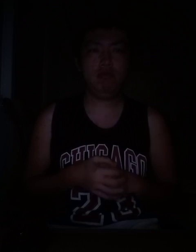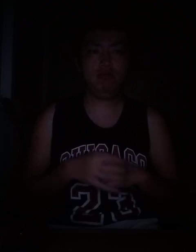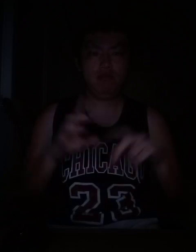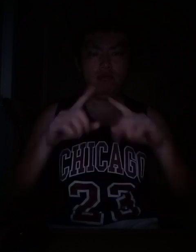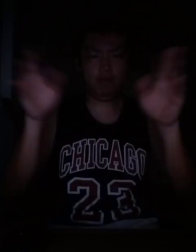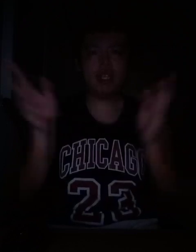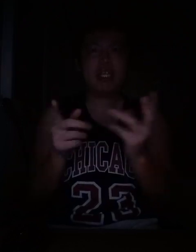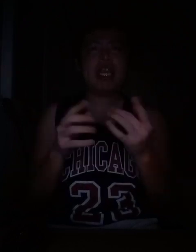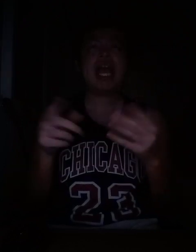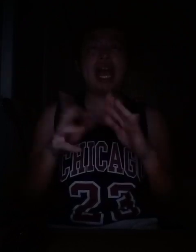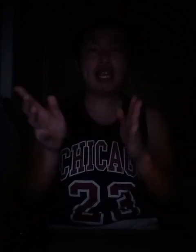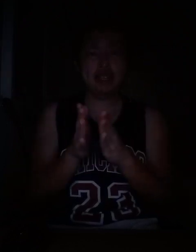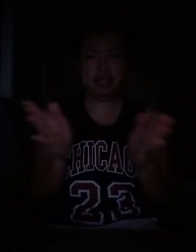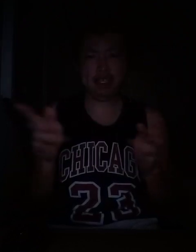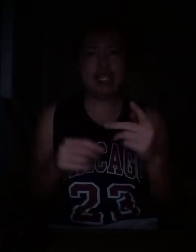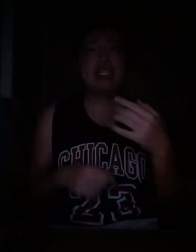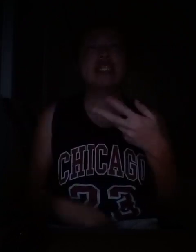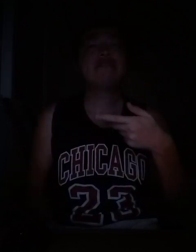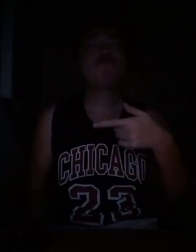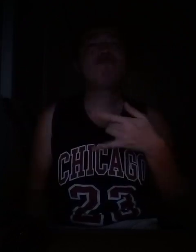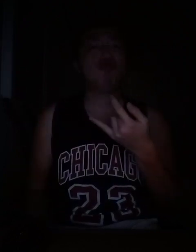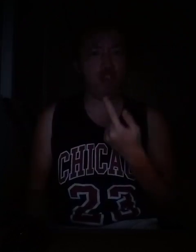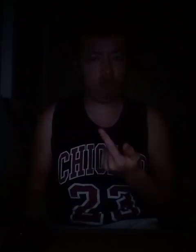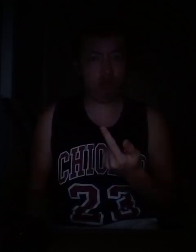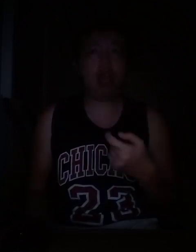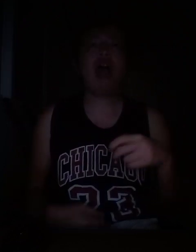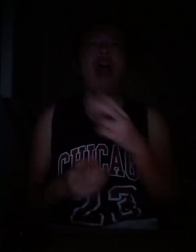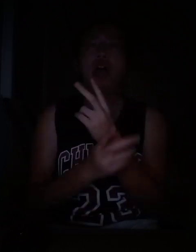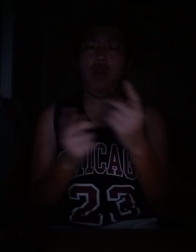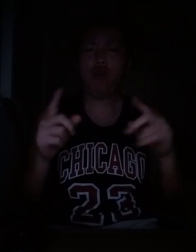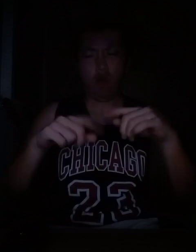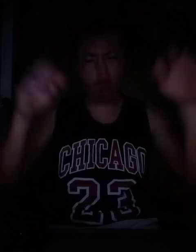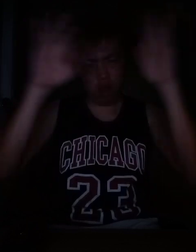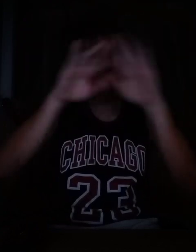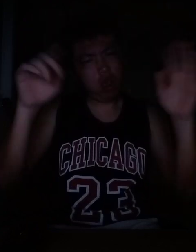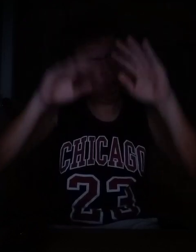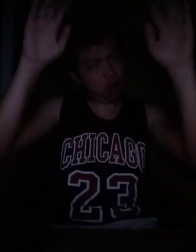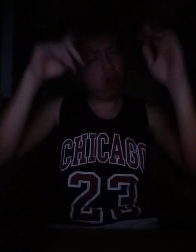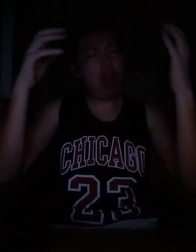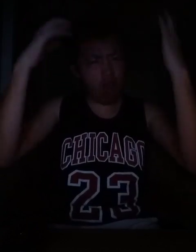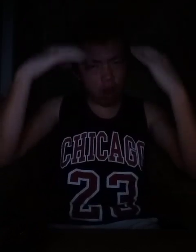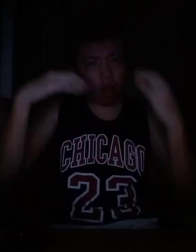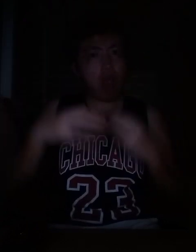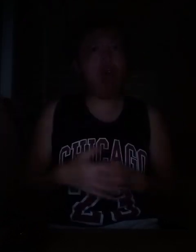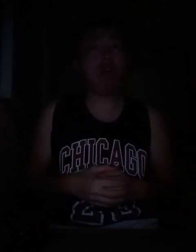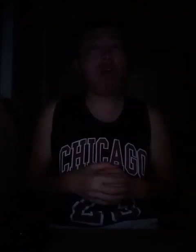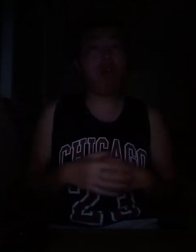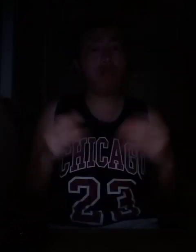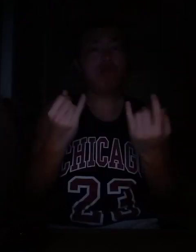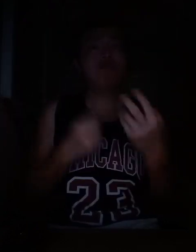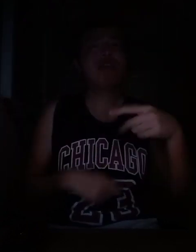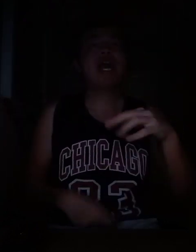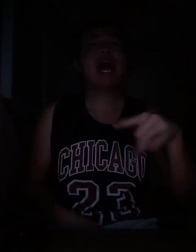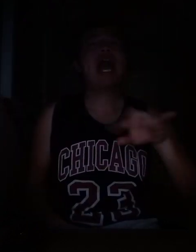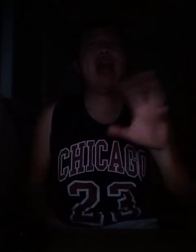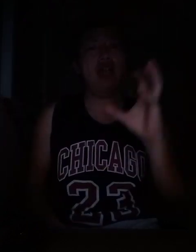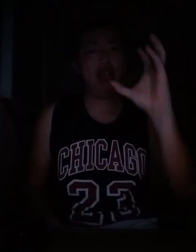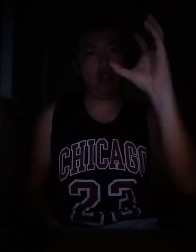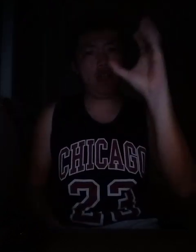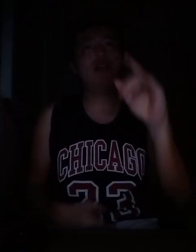절기상 가을이 시작되는 입추지만 밤낮 없는 무더위가 이어지고 있습니다. 제6호 태풍 카누는 한반도로